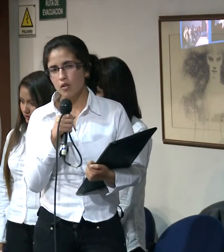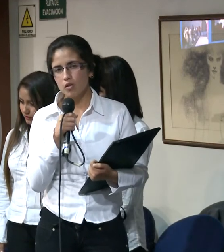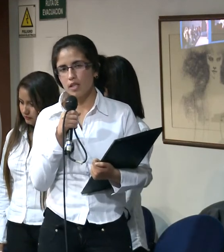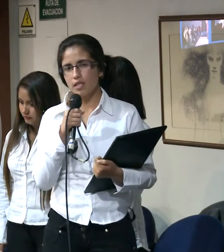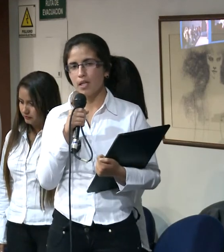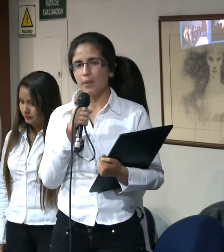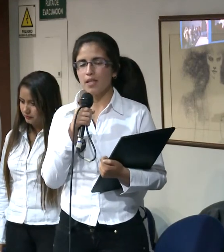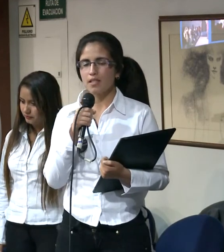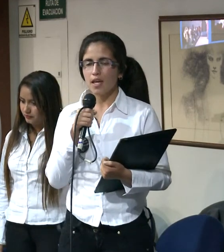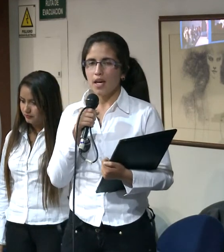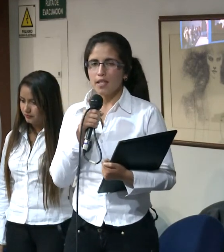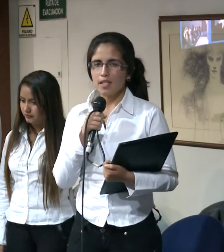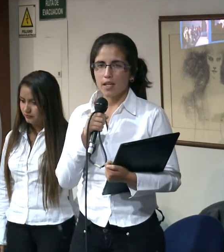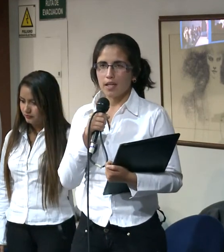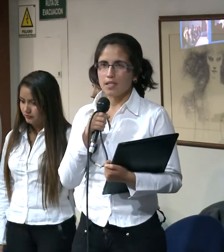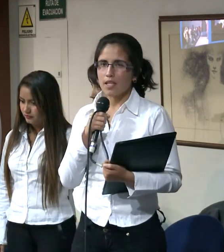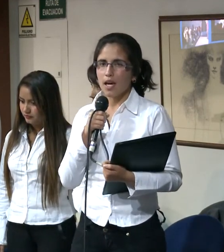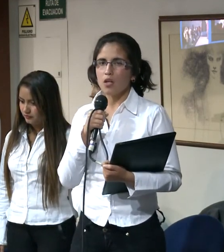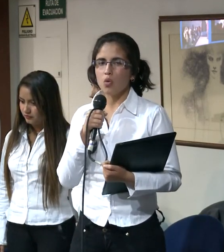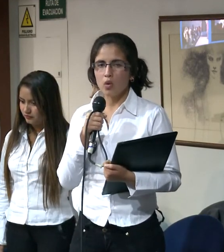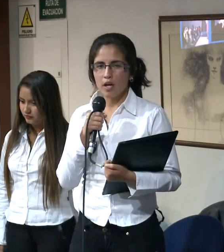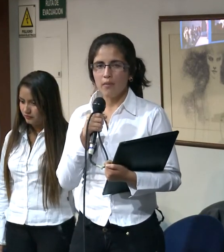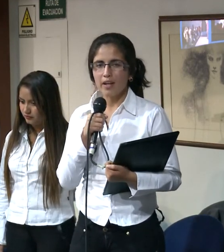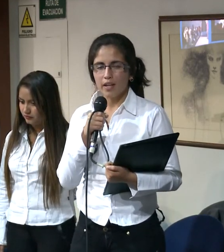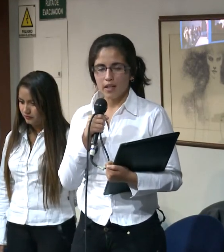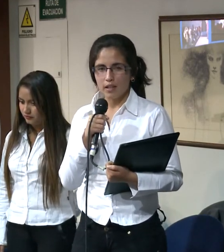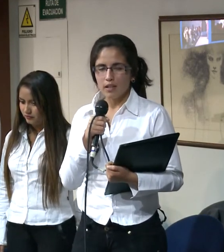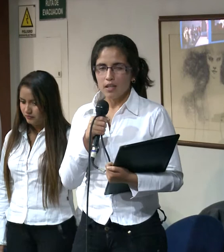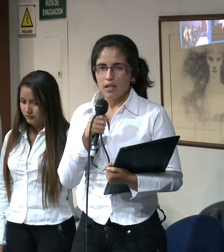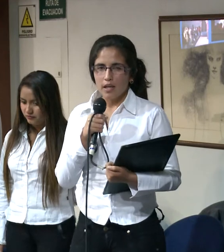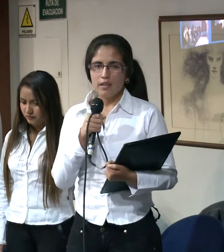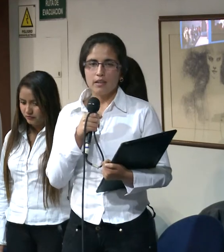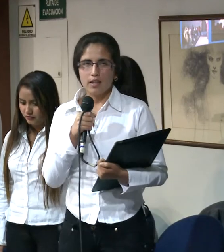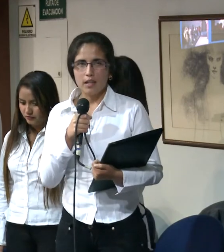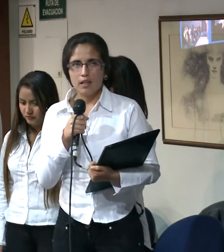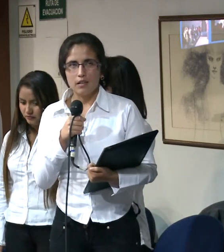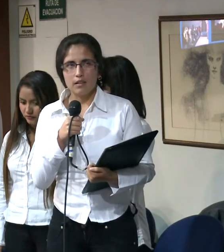en el desarrollo de las dinámicas, ya que si hay una barrera